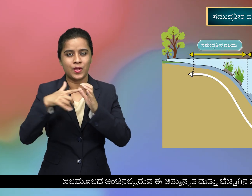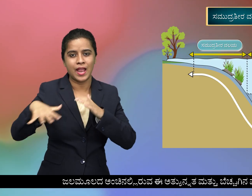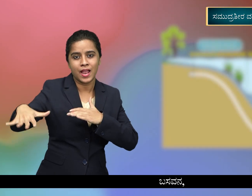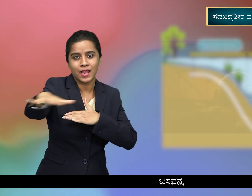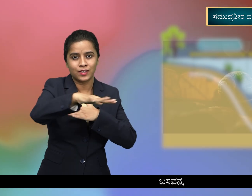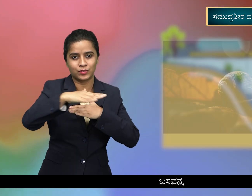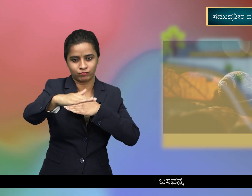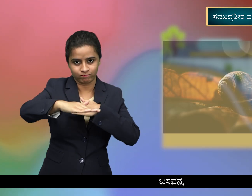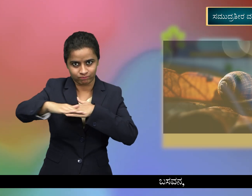ಬಸವನ,